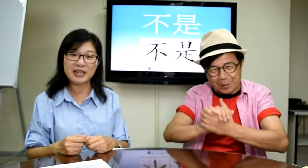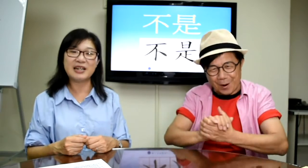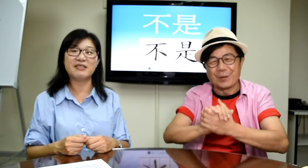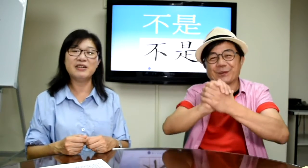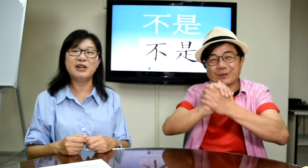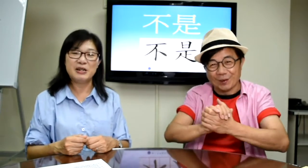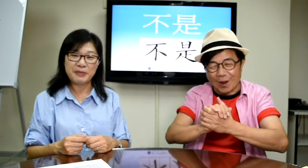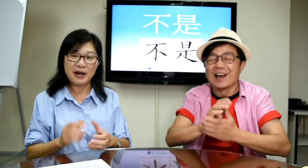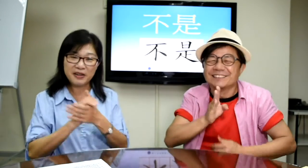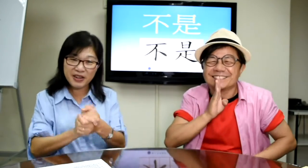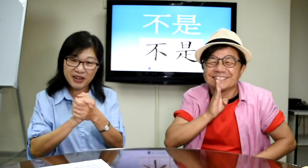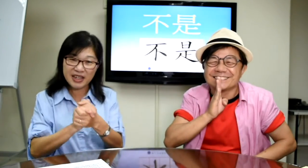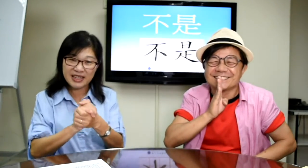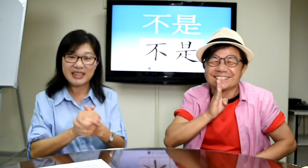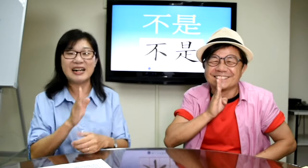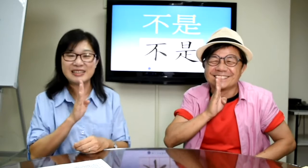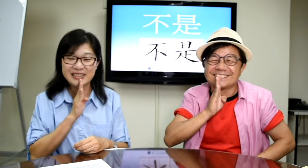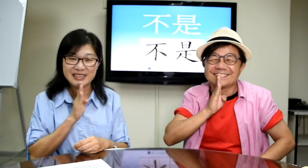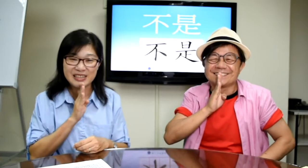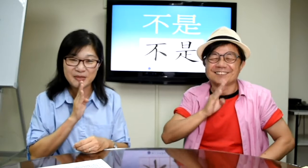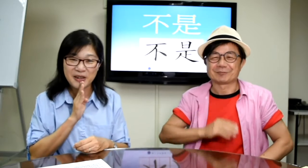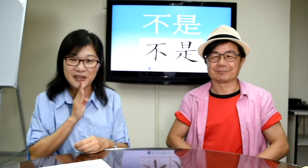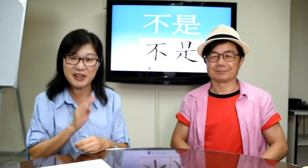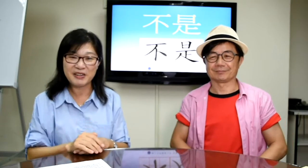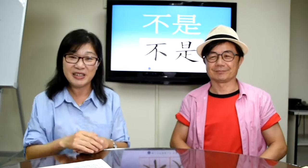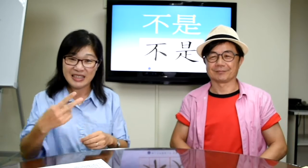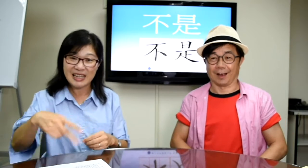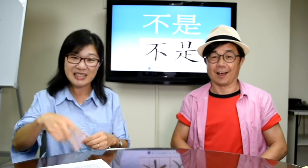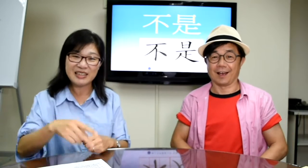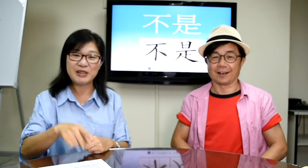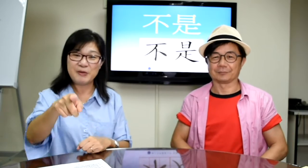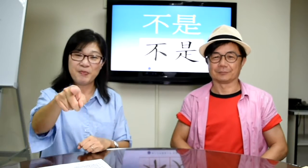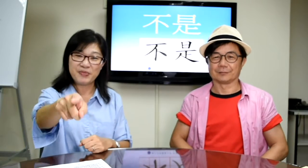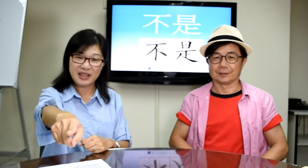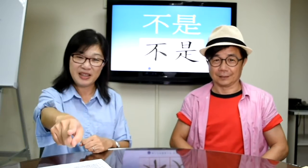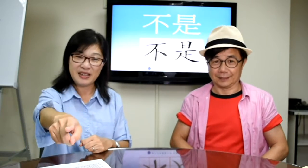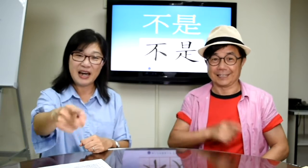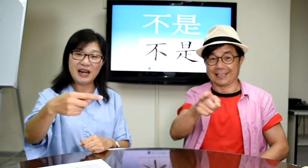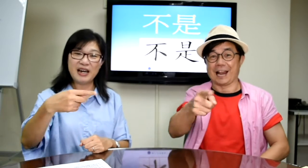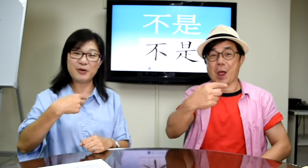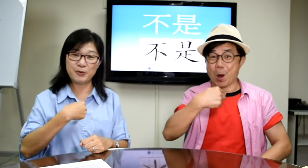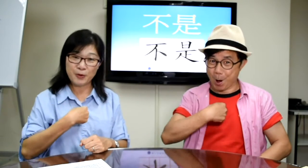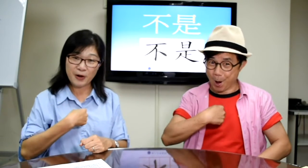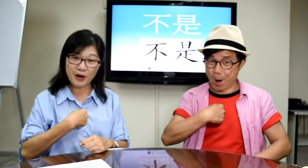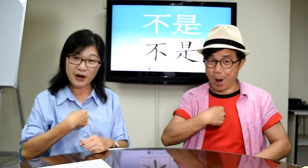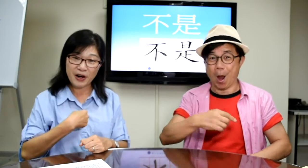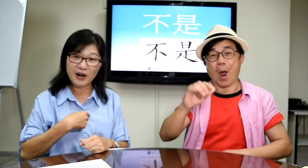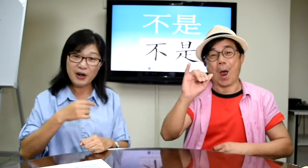友，朋友而已，是朋友。再一次，你和我